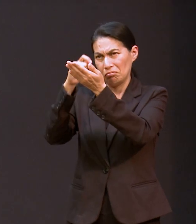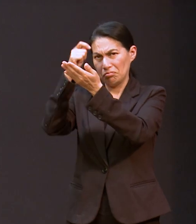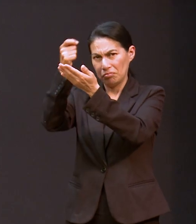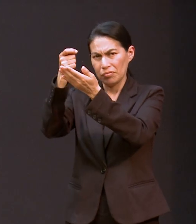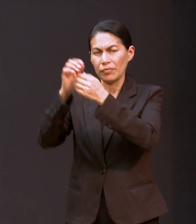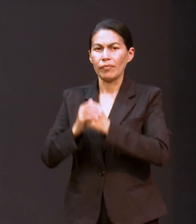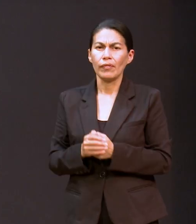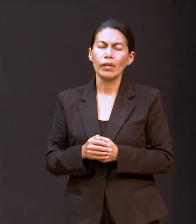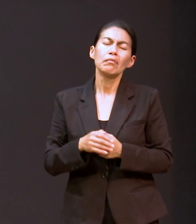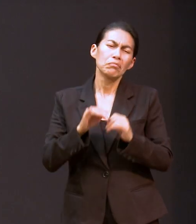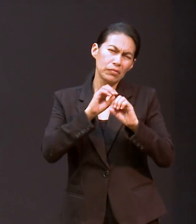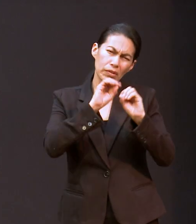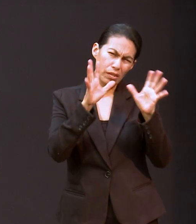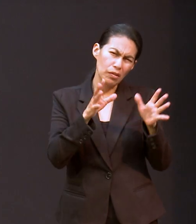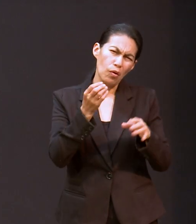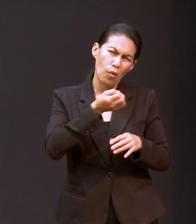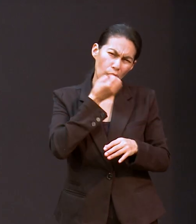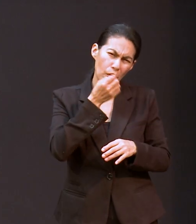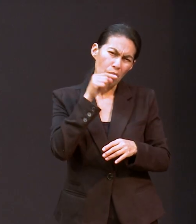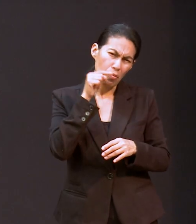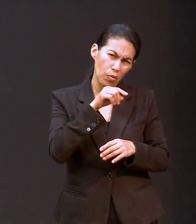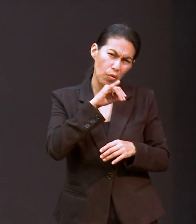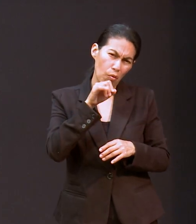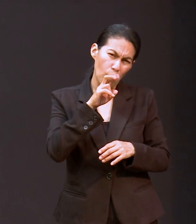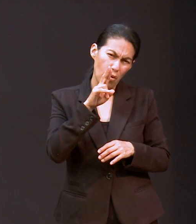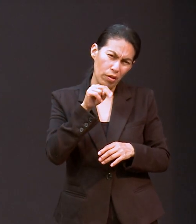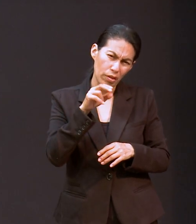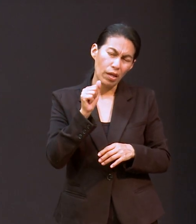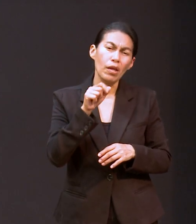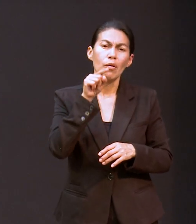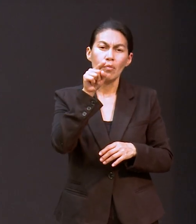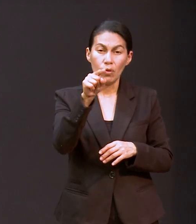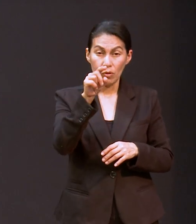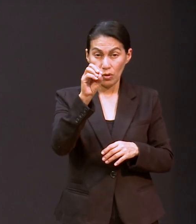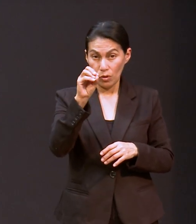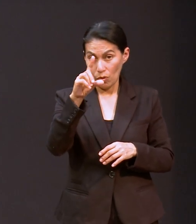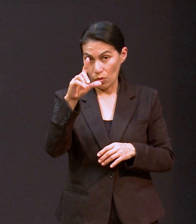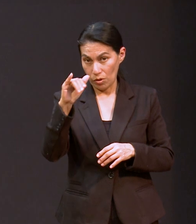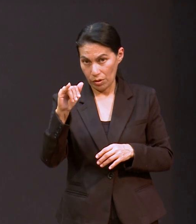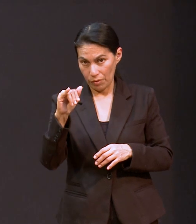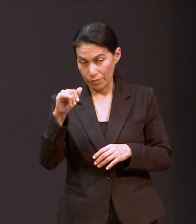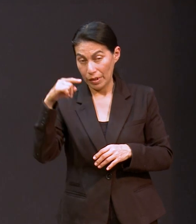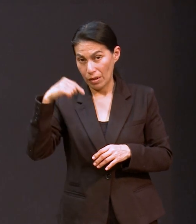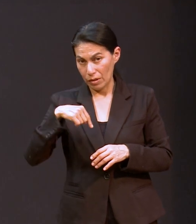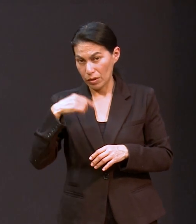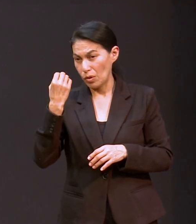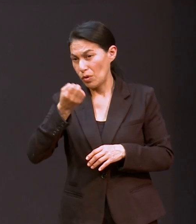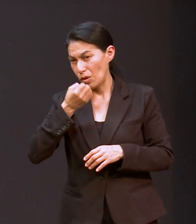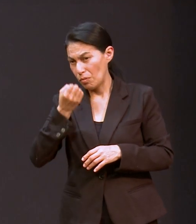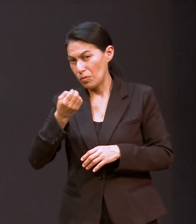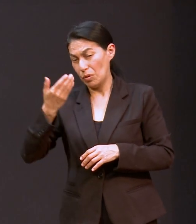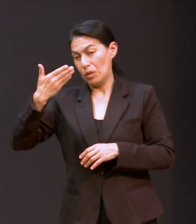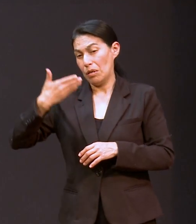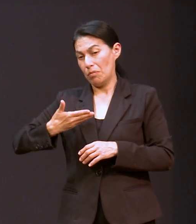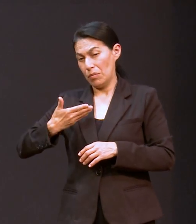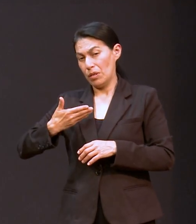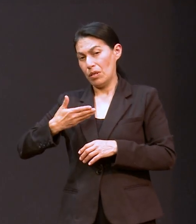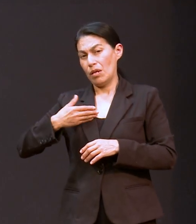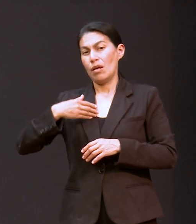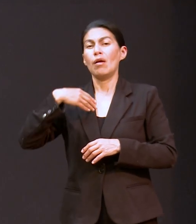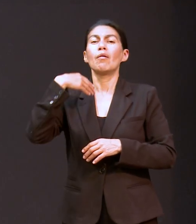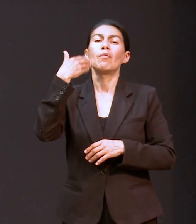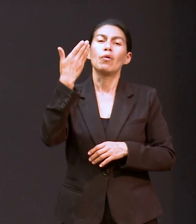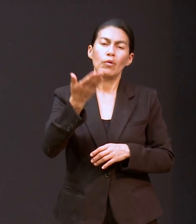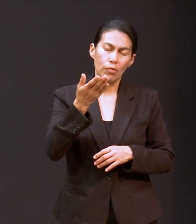orando por Juana y también por ti porque en este programa oramos por el que pide y también